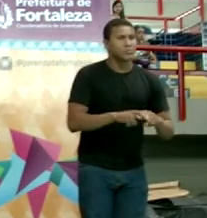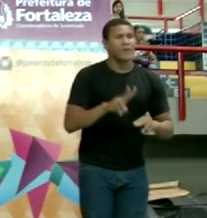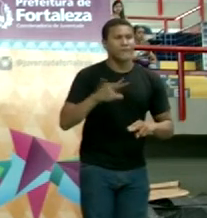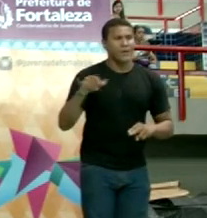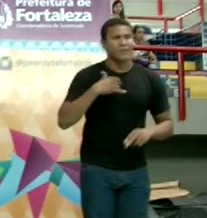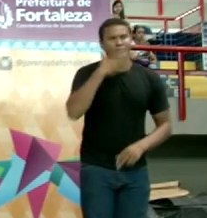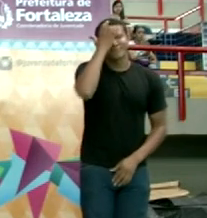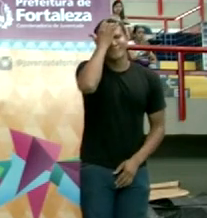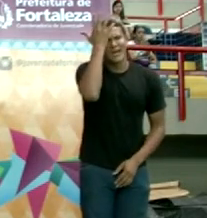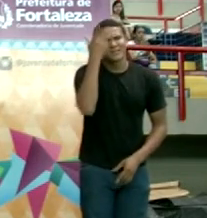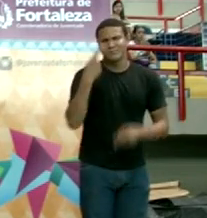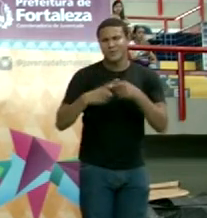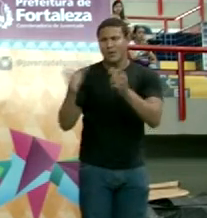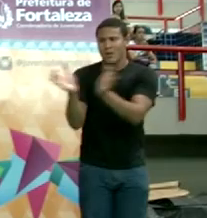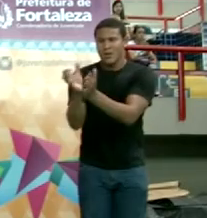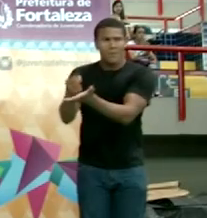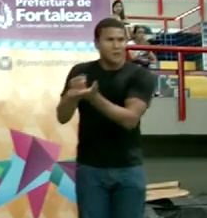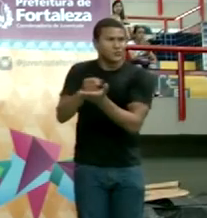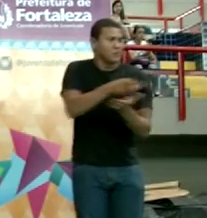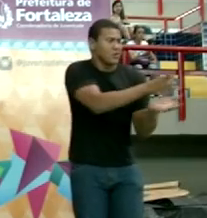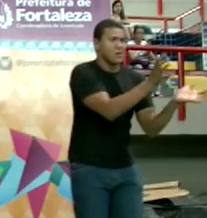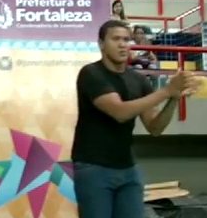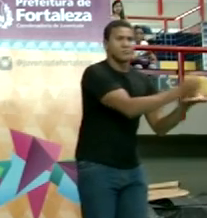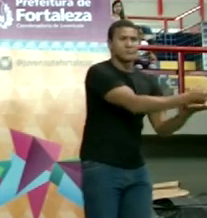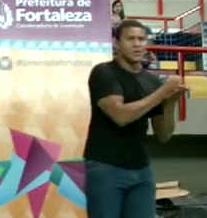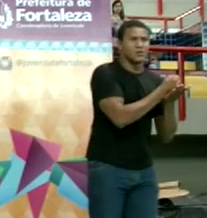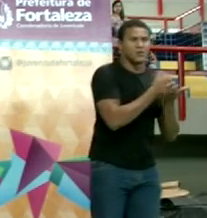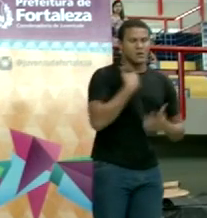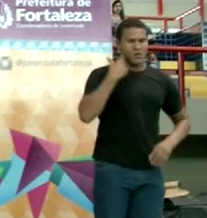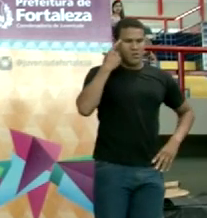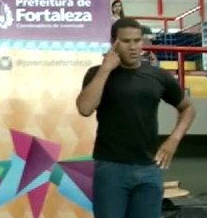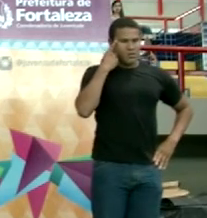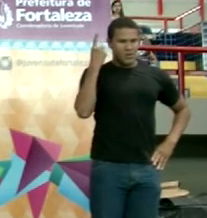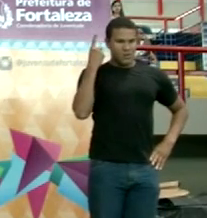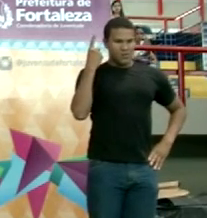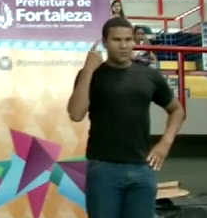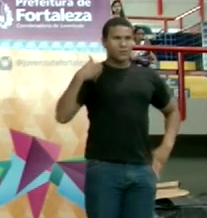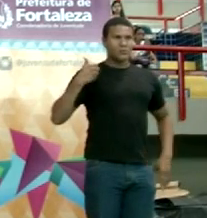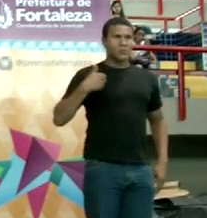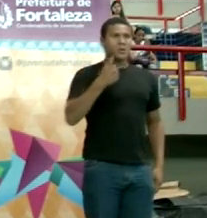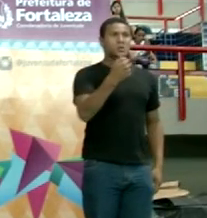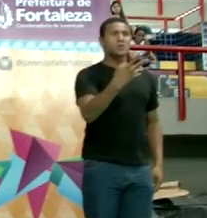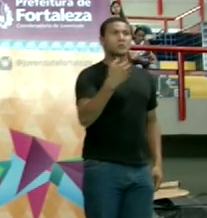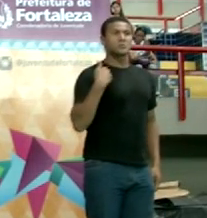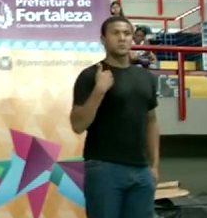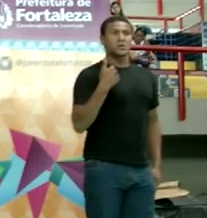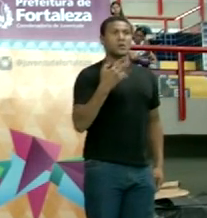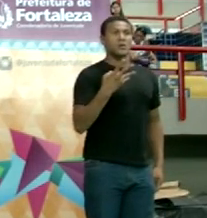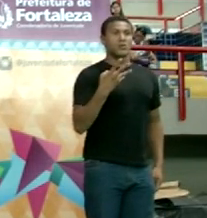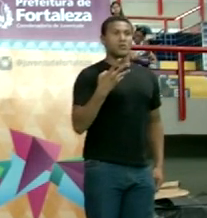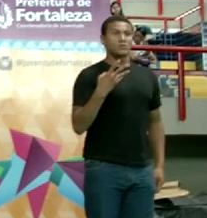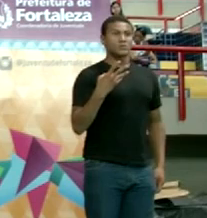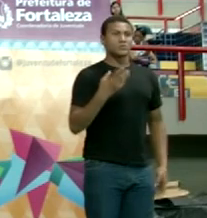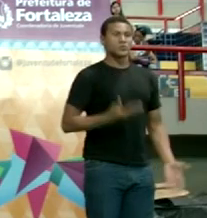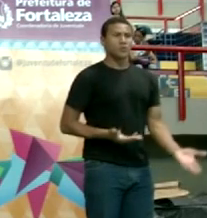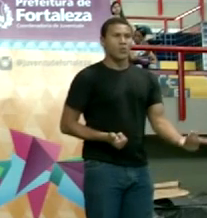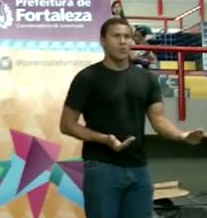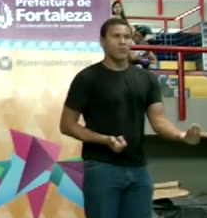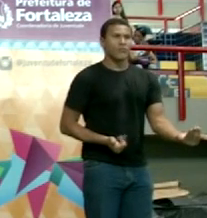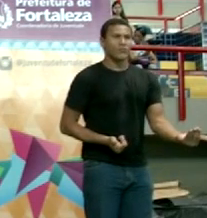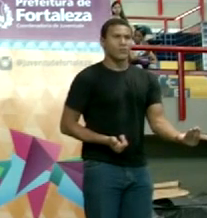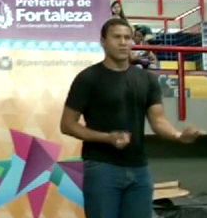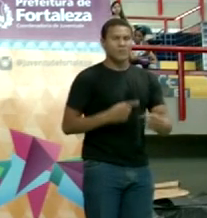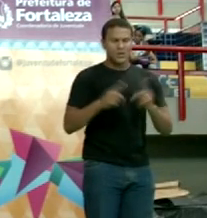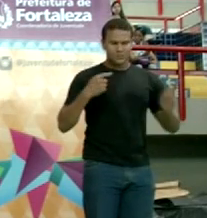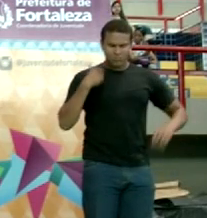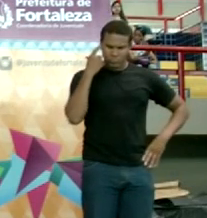vão estar apoiando Dom Pedro II. Dom Pedro II aprendeu muito cedo, ele só tinha 14 anos de idade quando assumiu o poder, mas quando Dom Pedro I foi